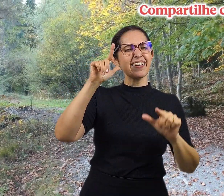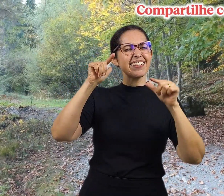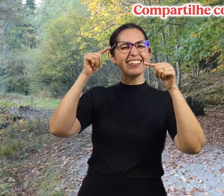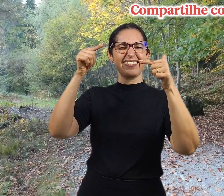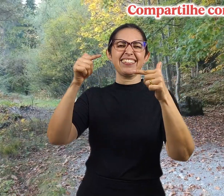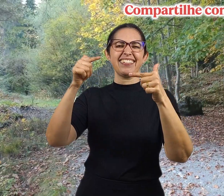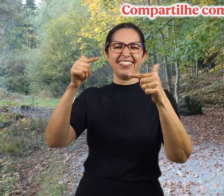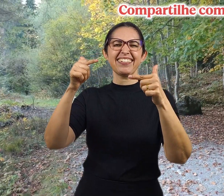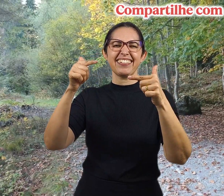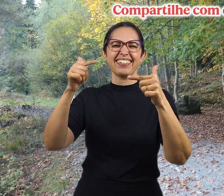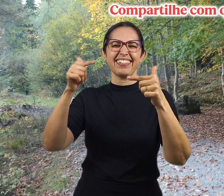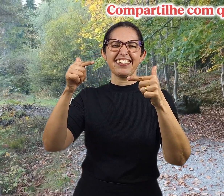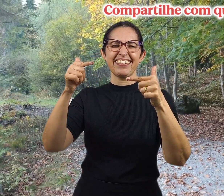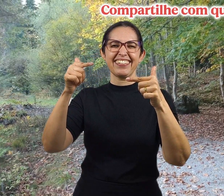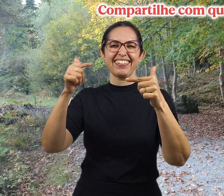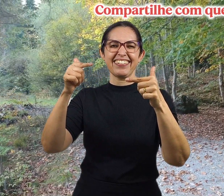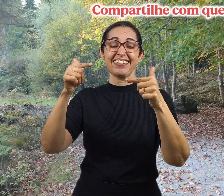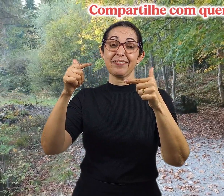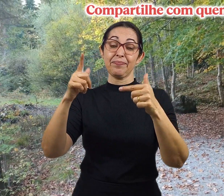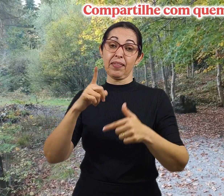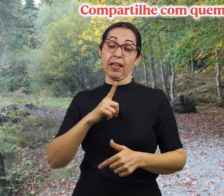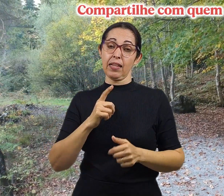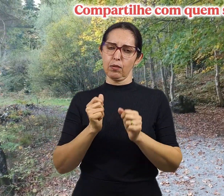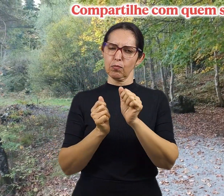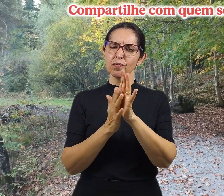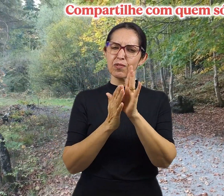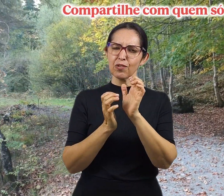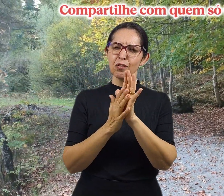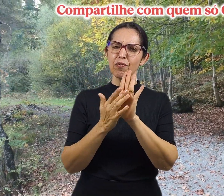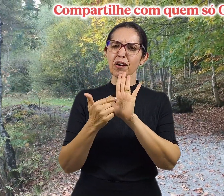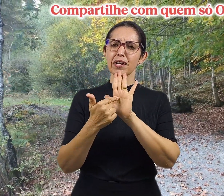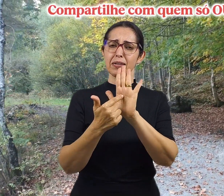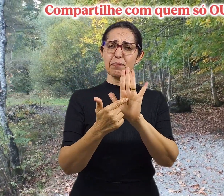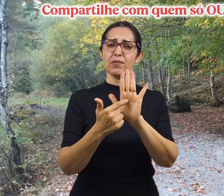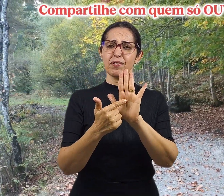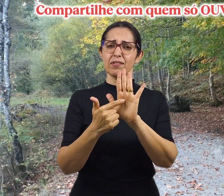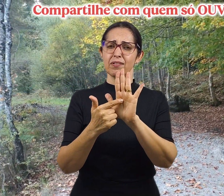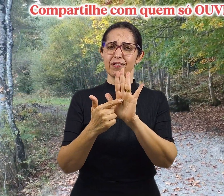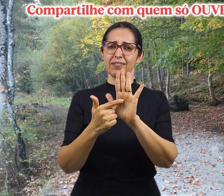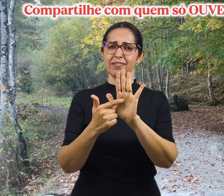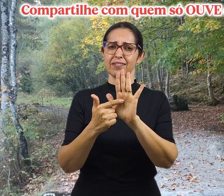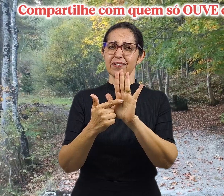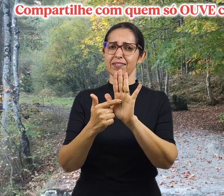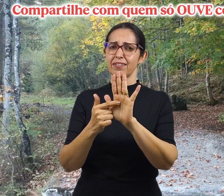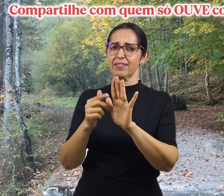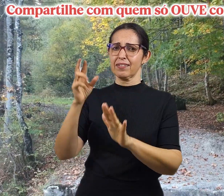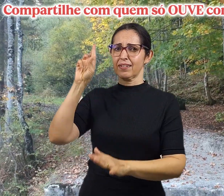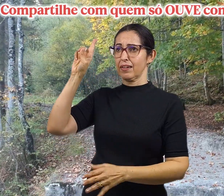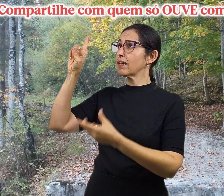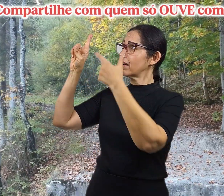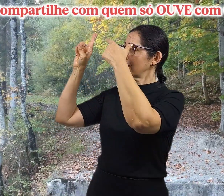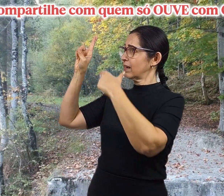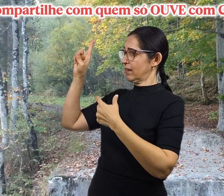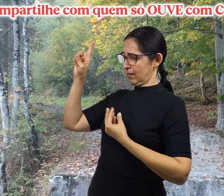Existe um louvor que diz assim: vem o Senhor, minha vida oferecer,